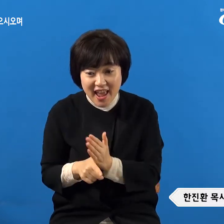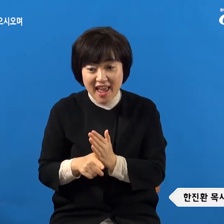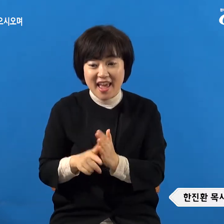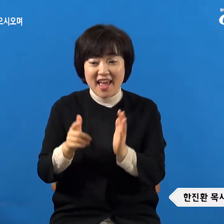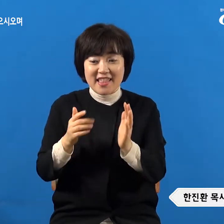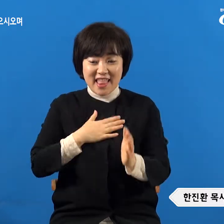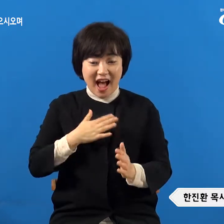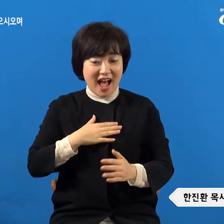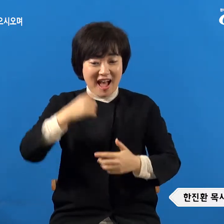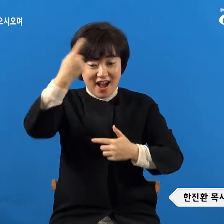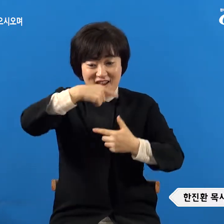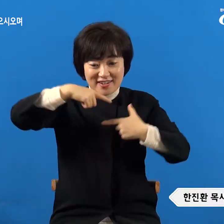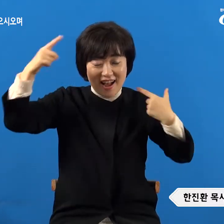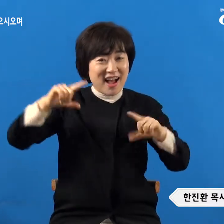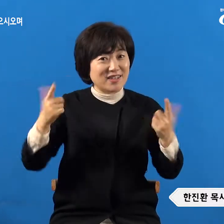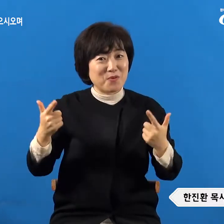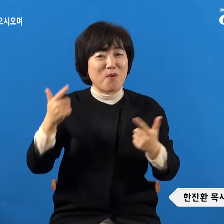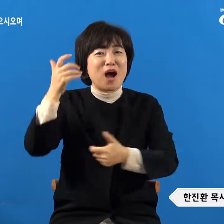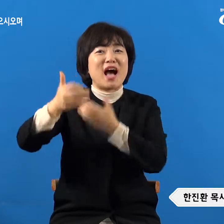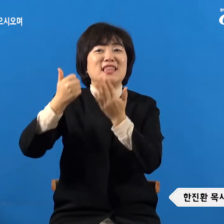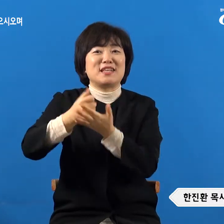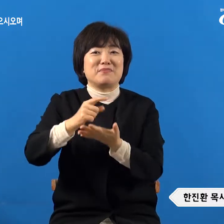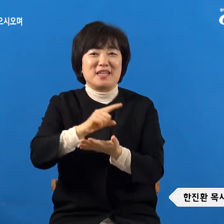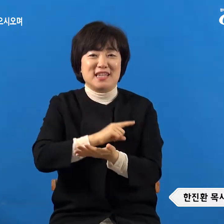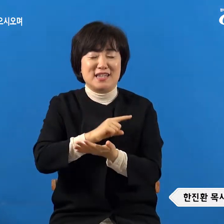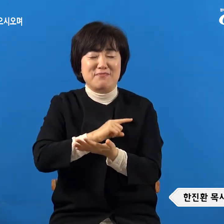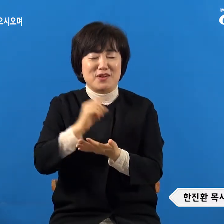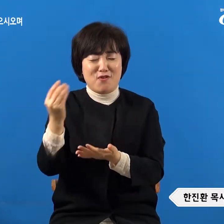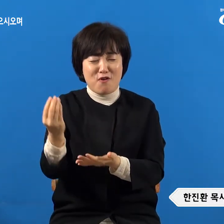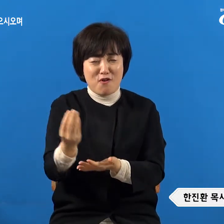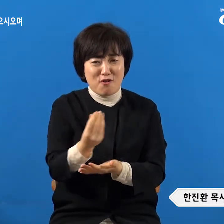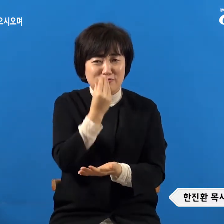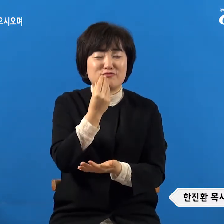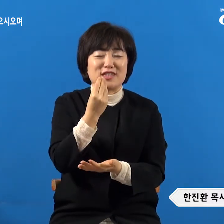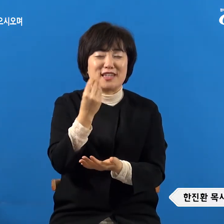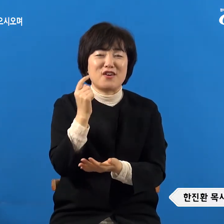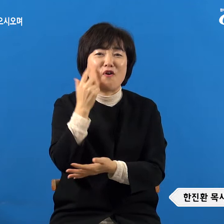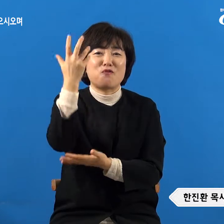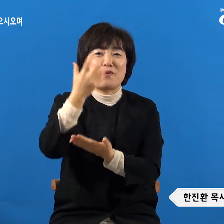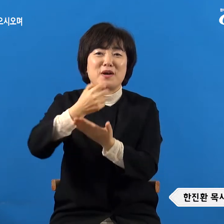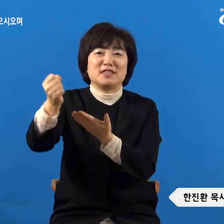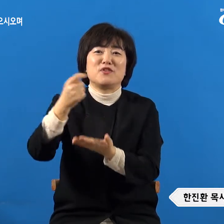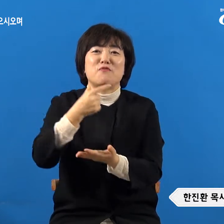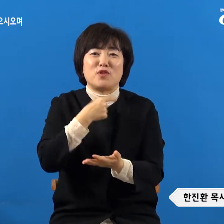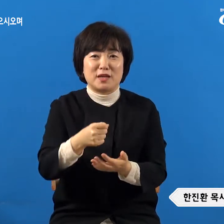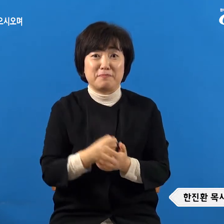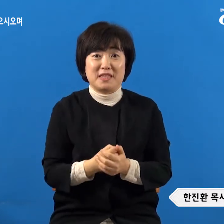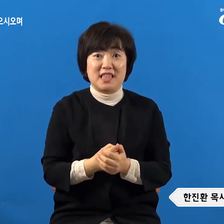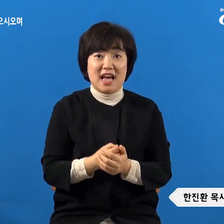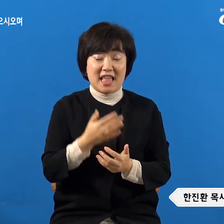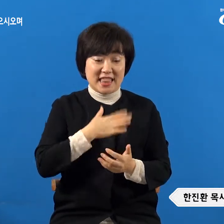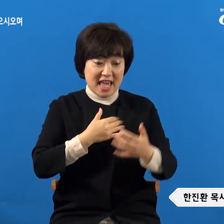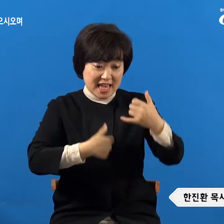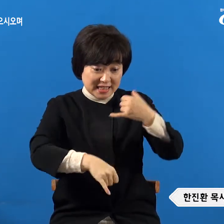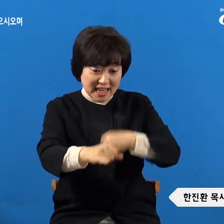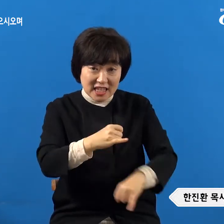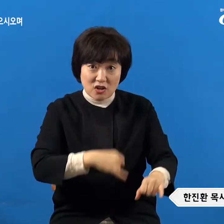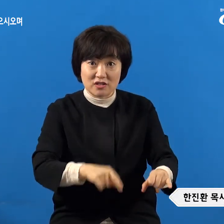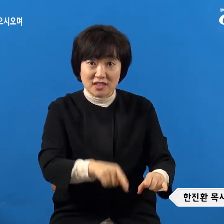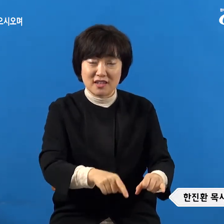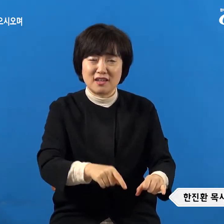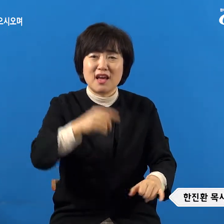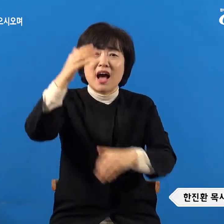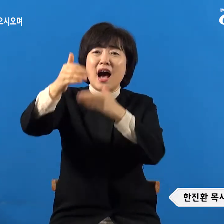주님의 이름만이 거룩해지기를 소원합니다. 내 아이들이 하나님의 이름을 거룩하게 하는